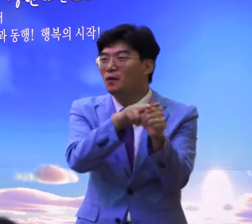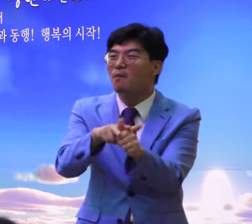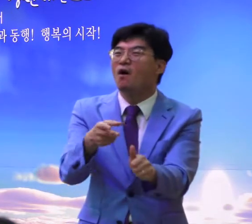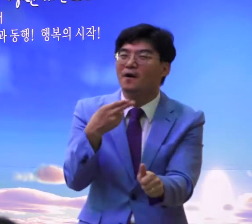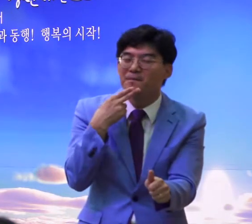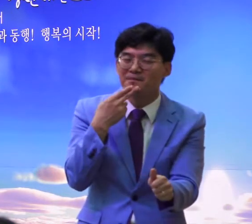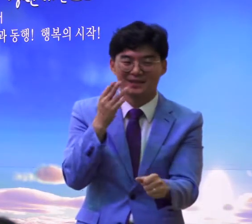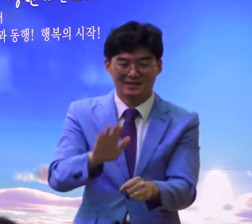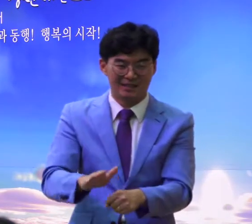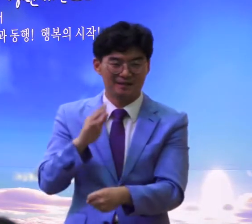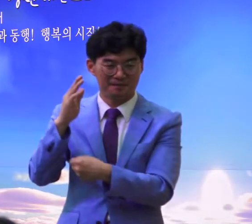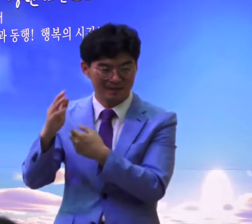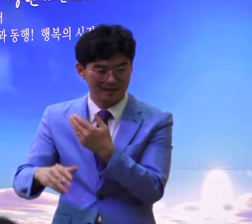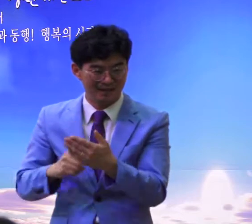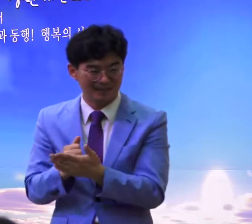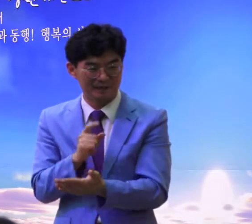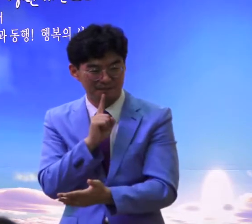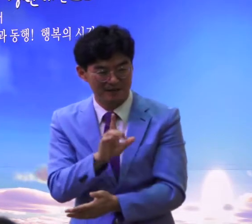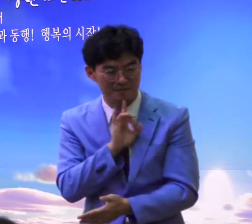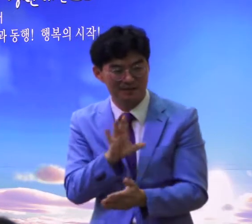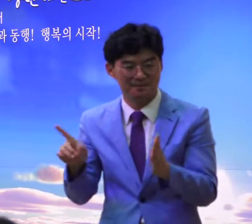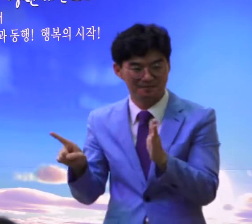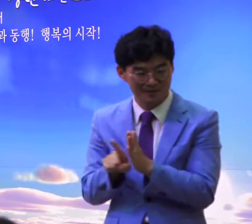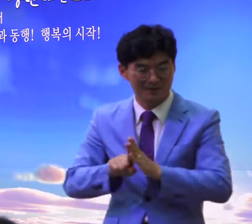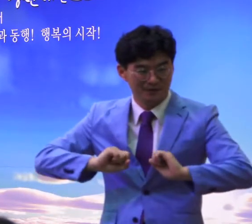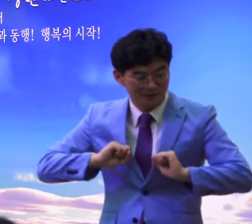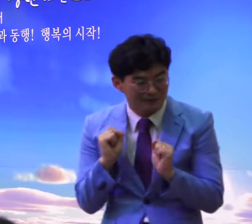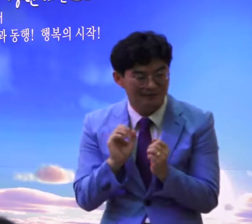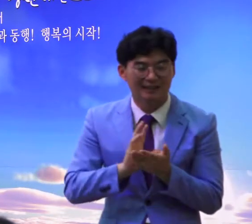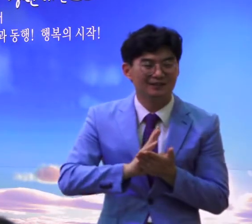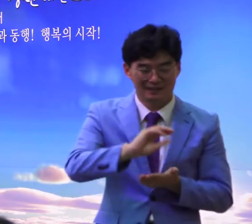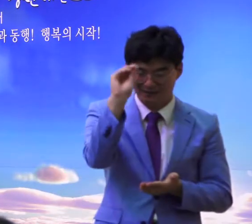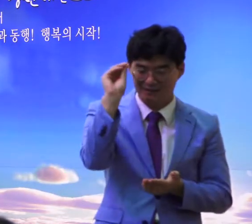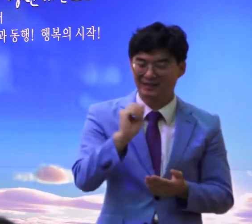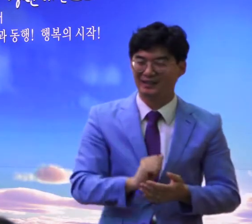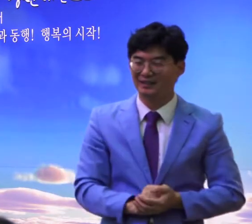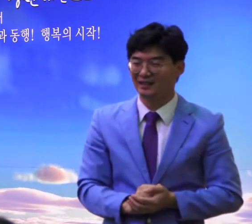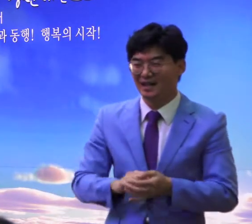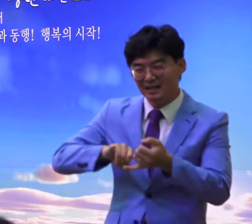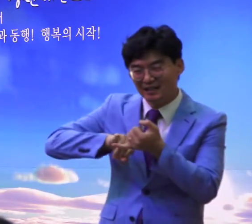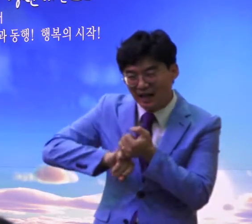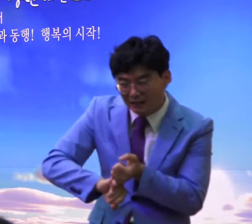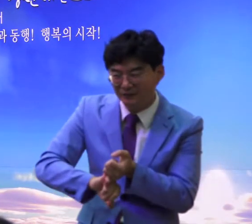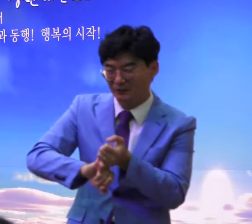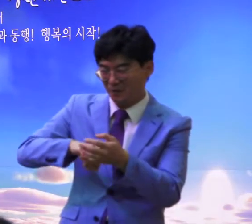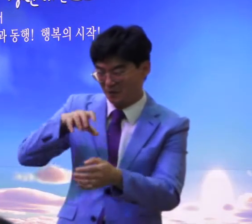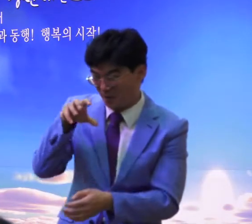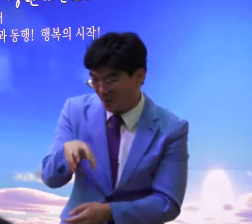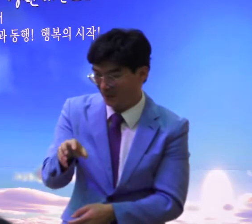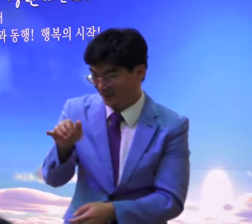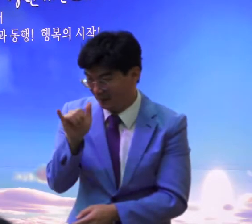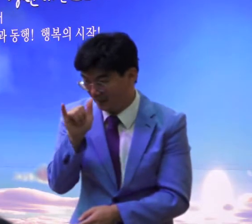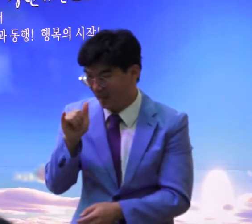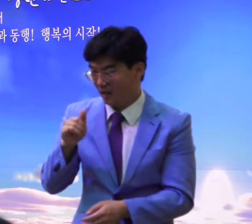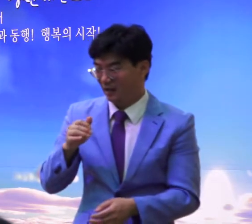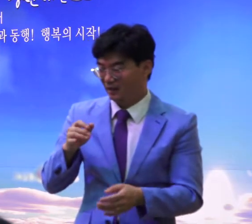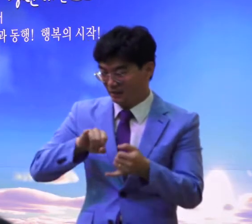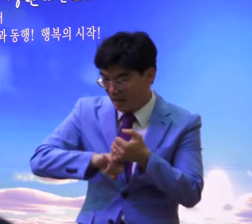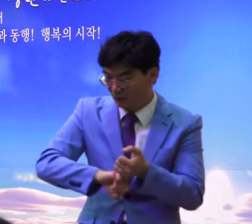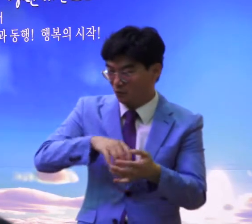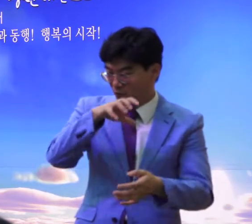믿음으로 나아가는 것입니다. 약속의 땅을 향해서 나아가는 아브라함의 영적인 이정표는